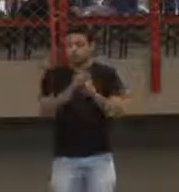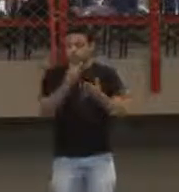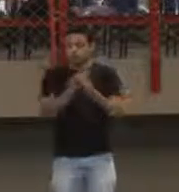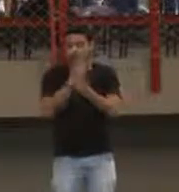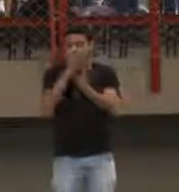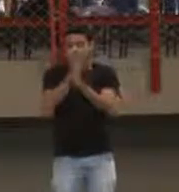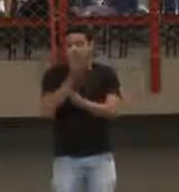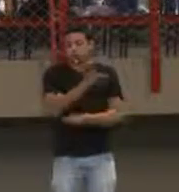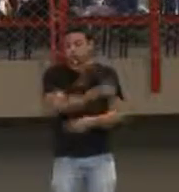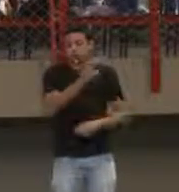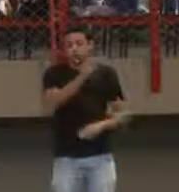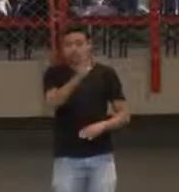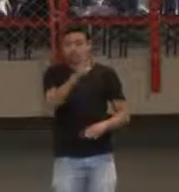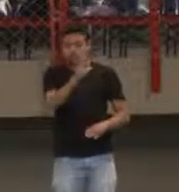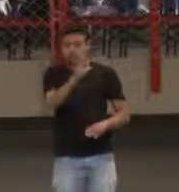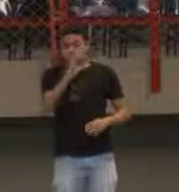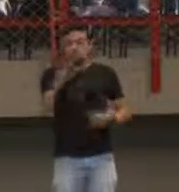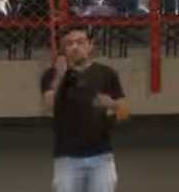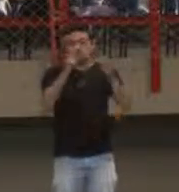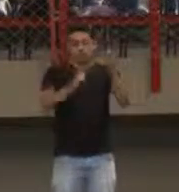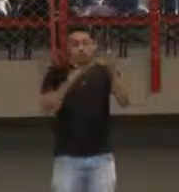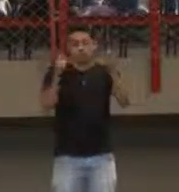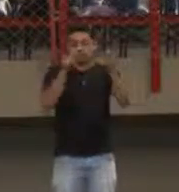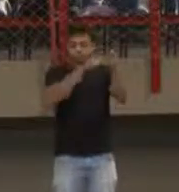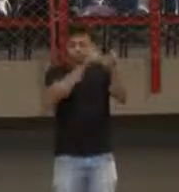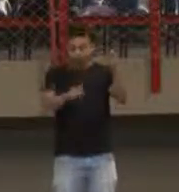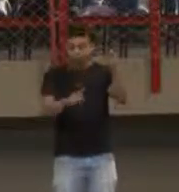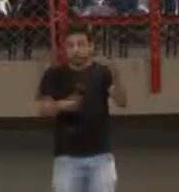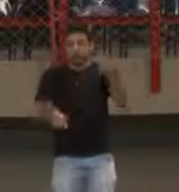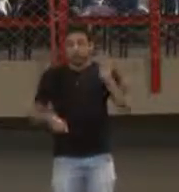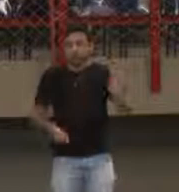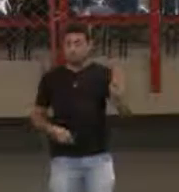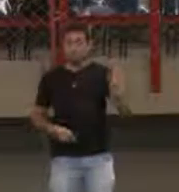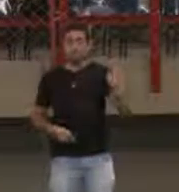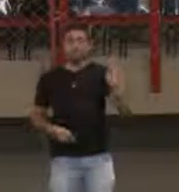por causa disso, tá bom? Letra A não marca. Letra B,